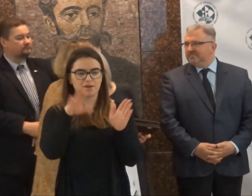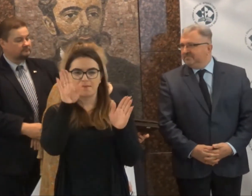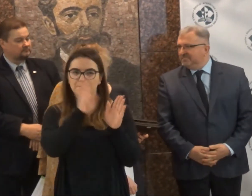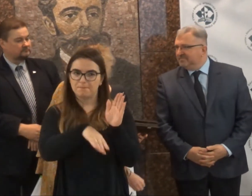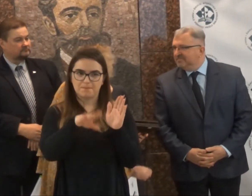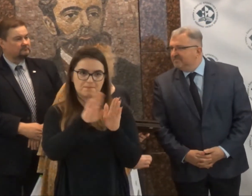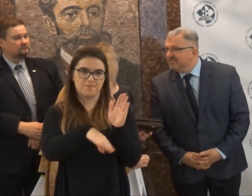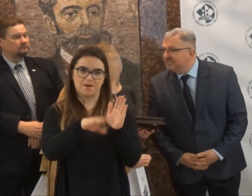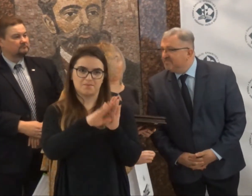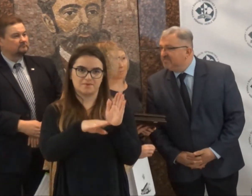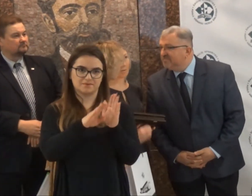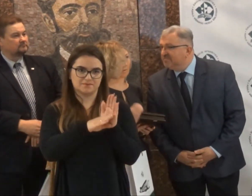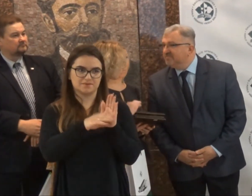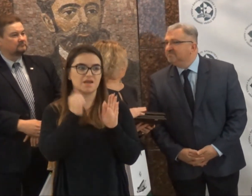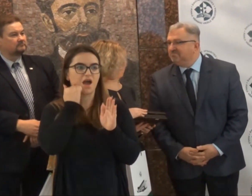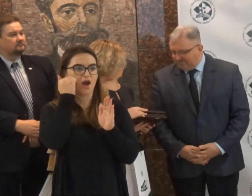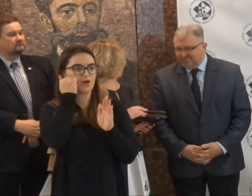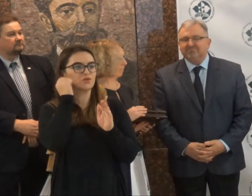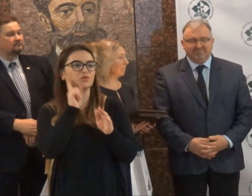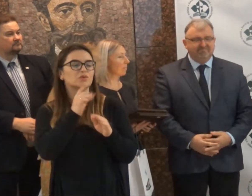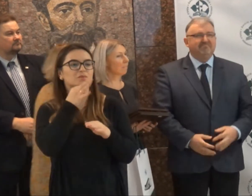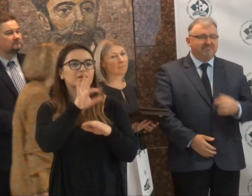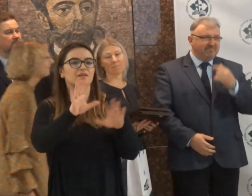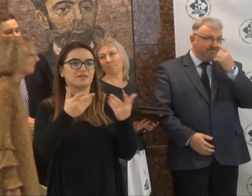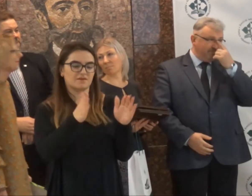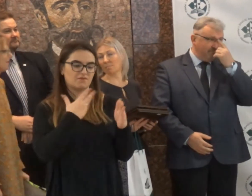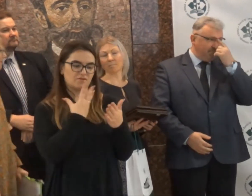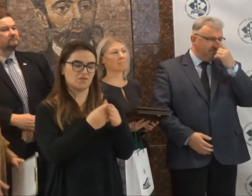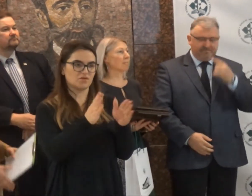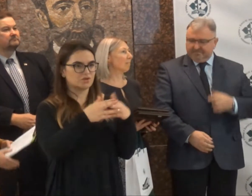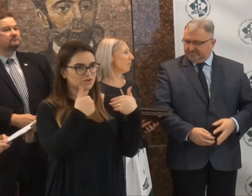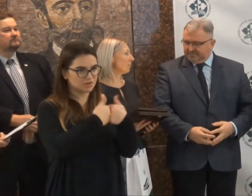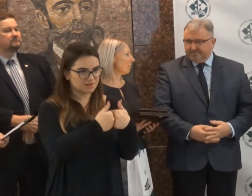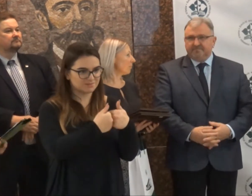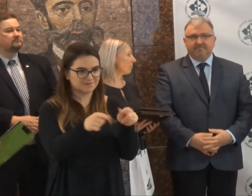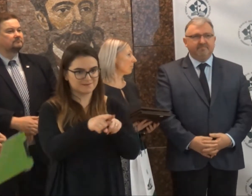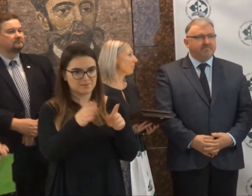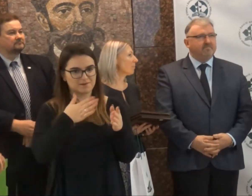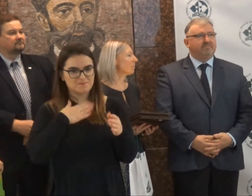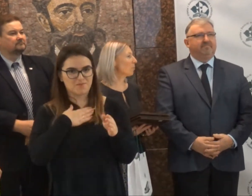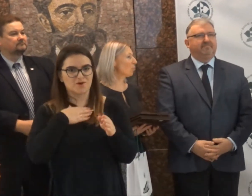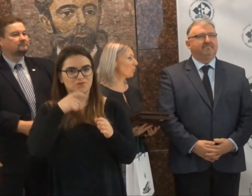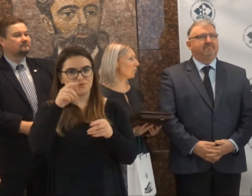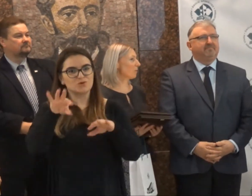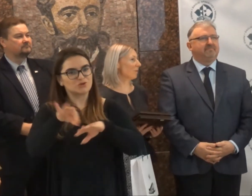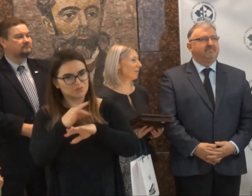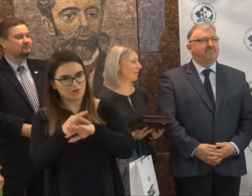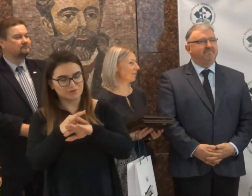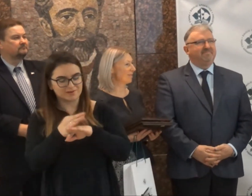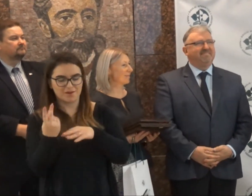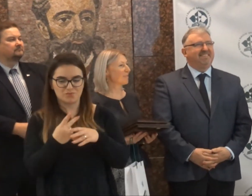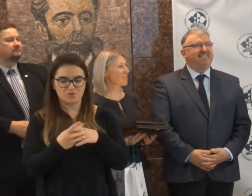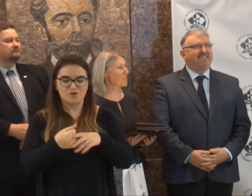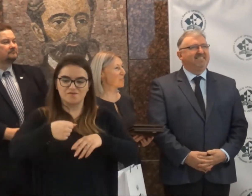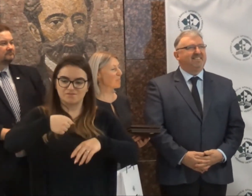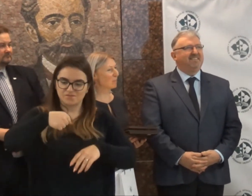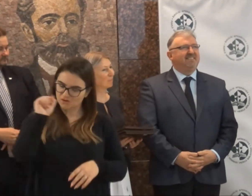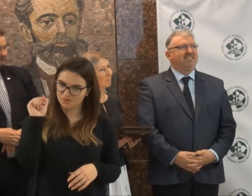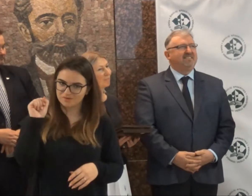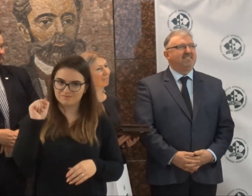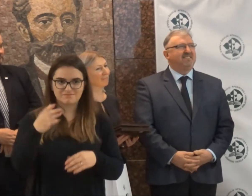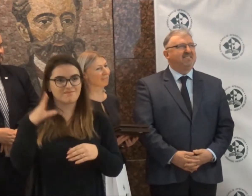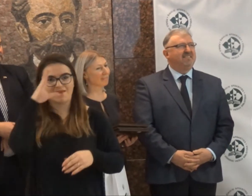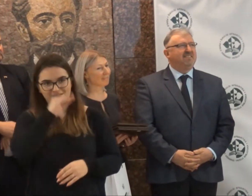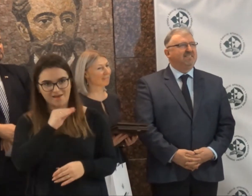pats didžiausias, ačiū, tai aišku, savo šeimai ir galbūt pagrindiniam finansininkui, tai savo žmonai, tai sako, kad mes įveikėm ir galėjom